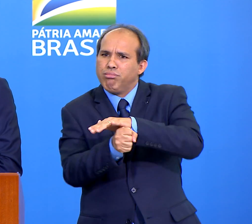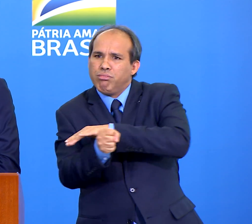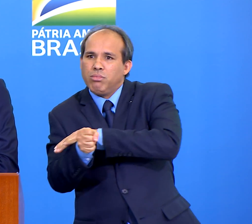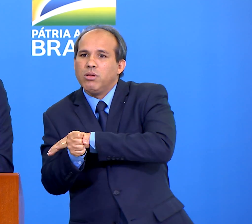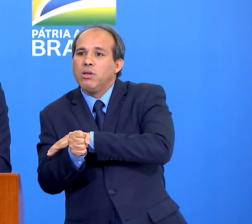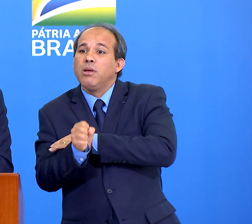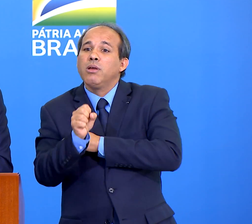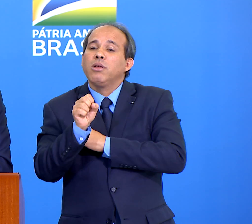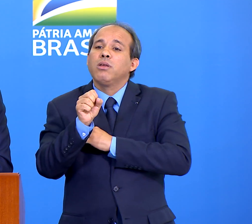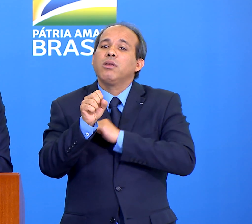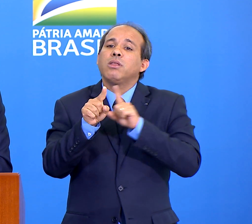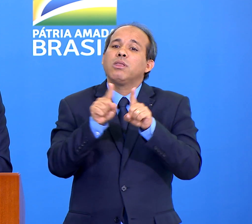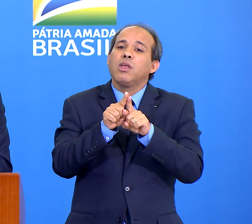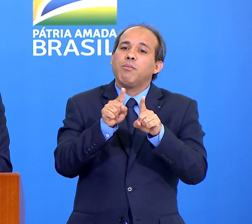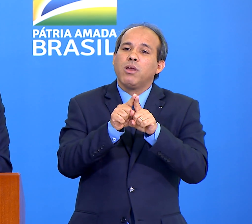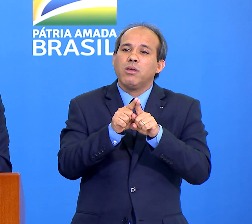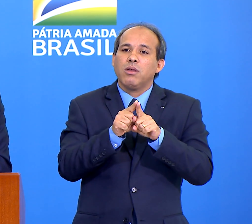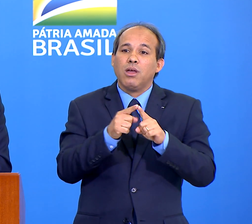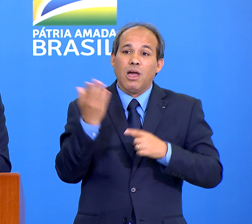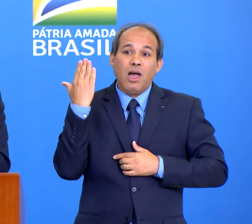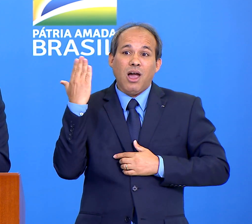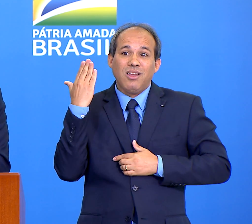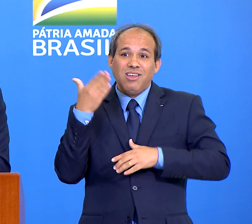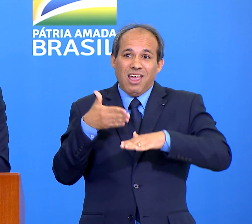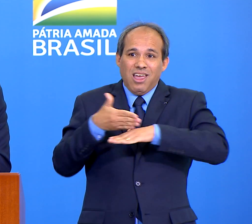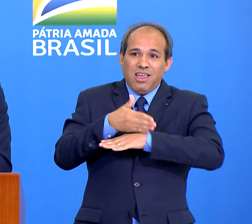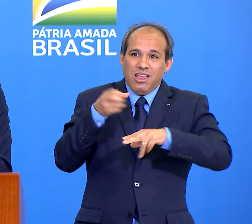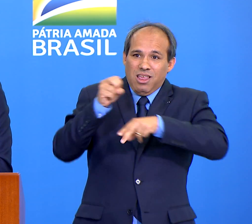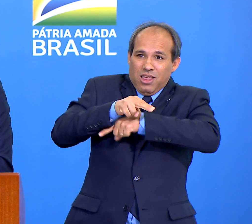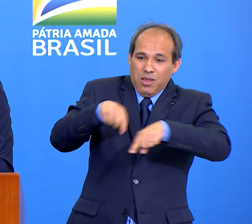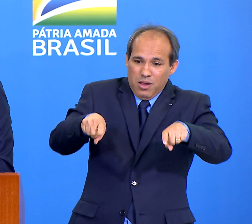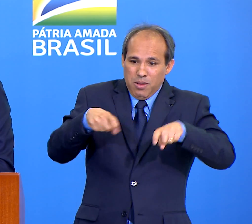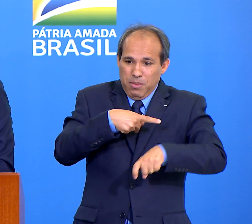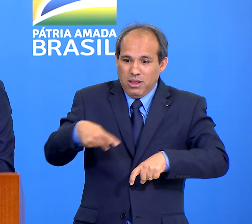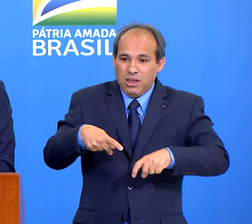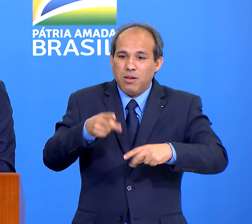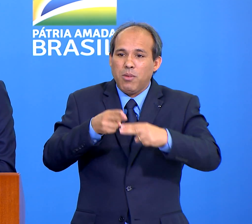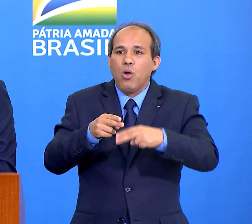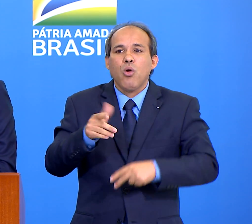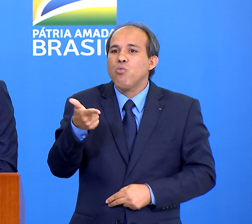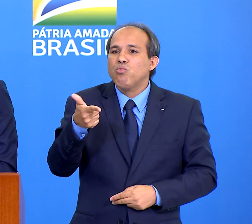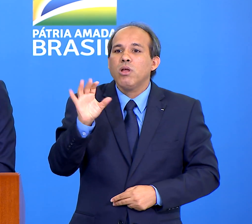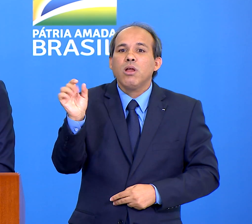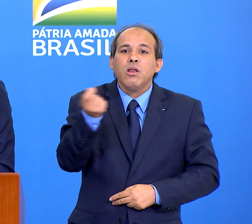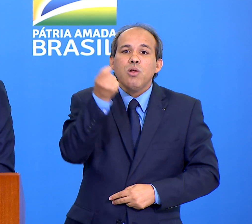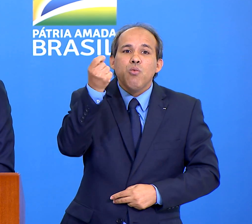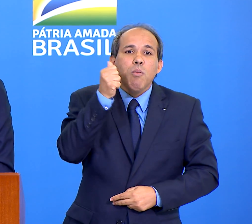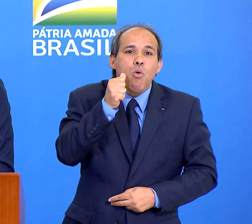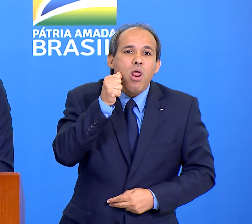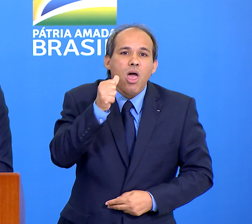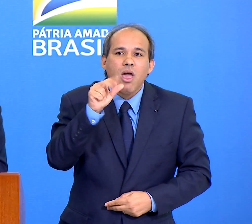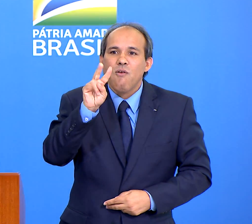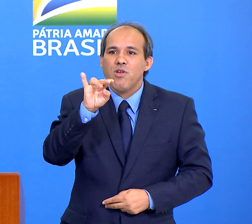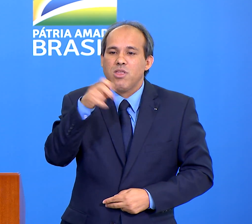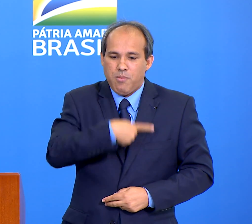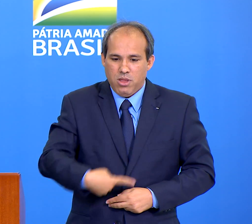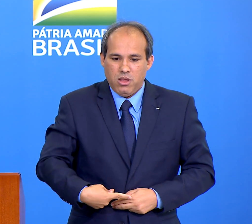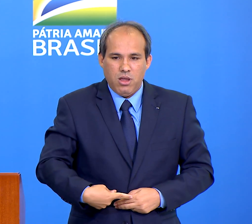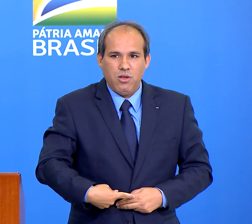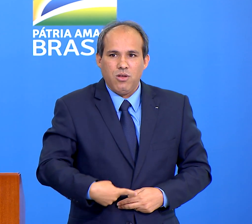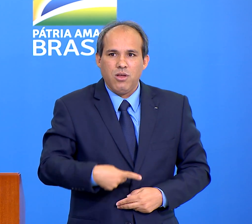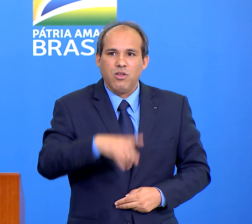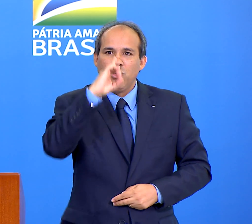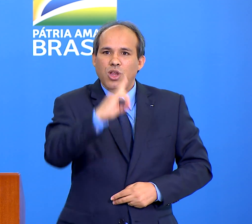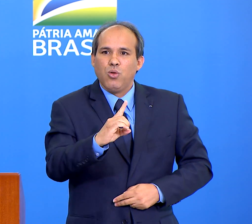de novo quando a gente assumiu o banco não havia nem uma mulher como vice-presidente e diretora e eu sou